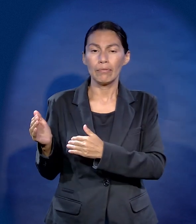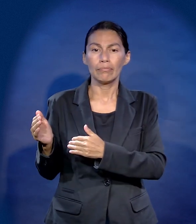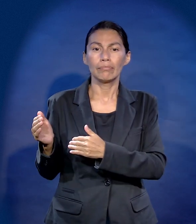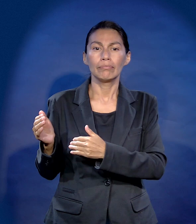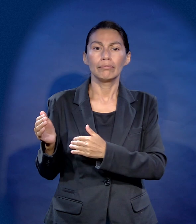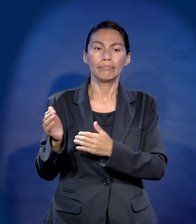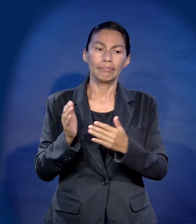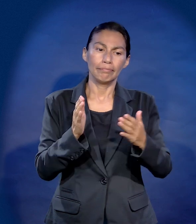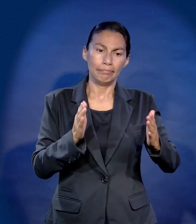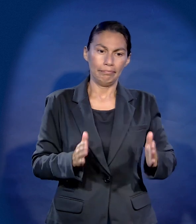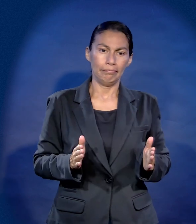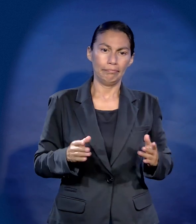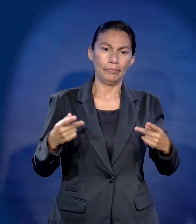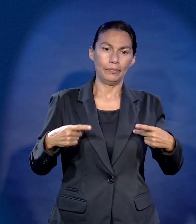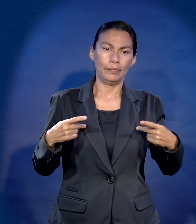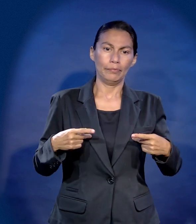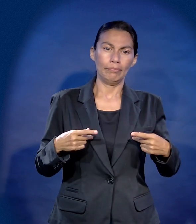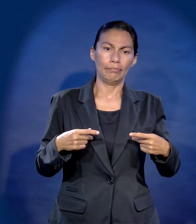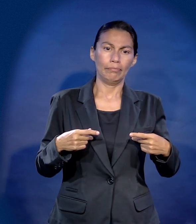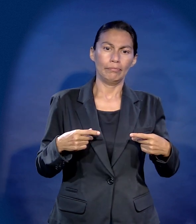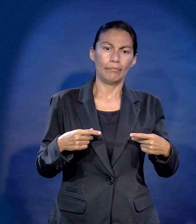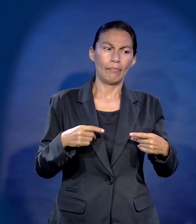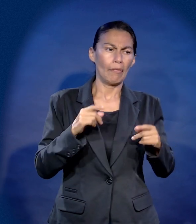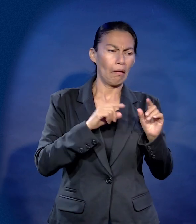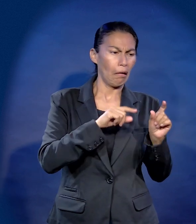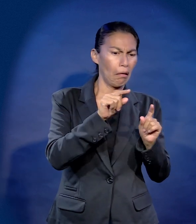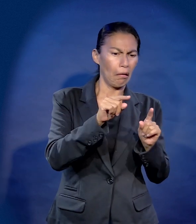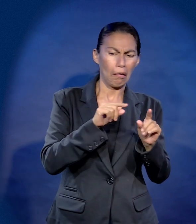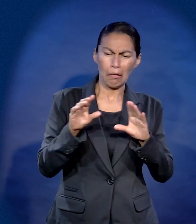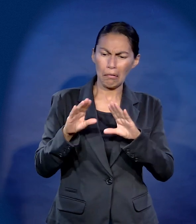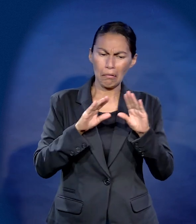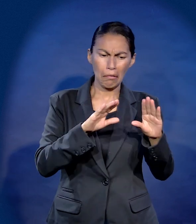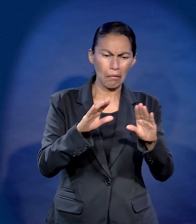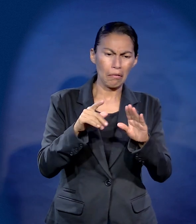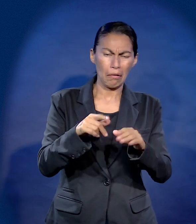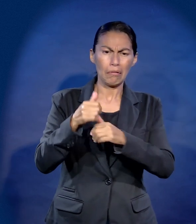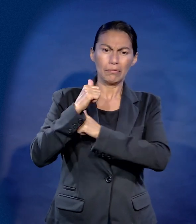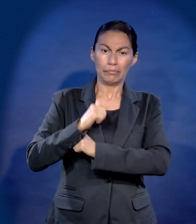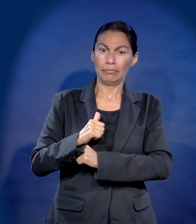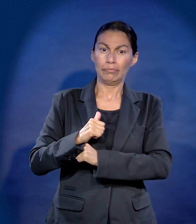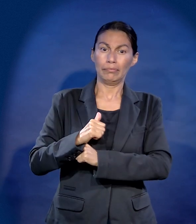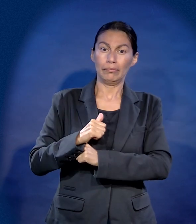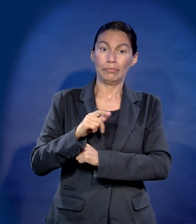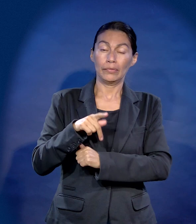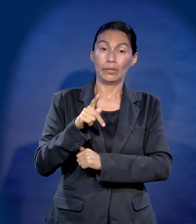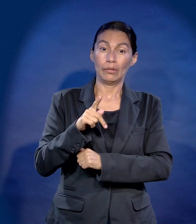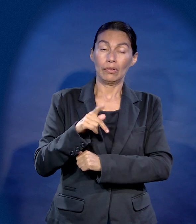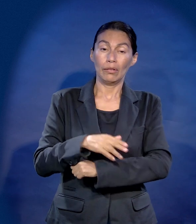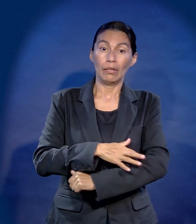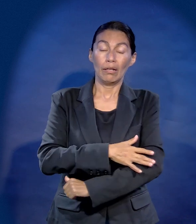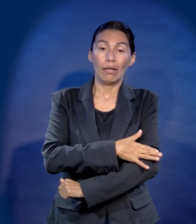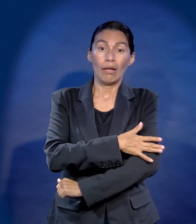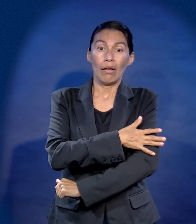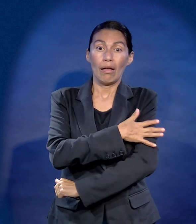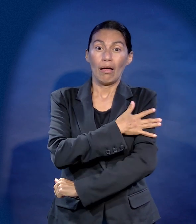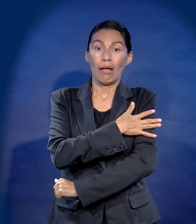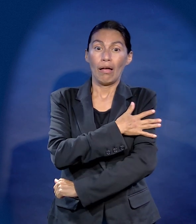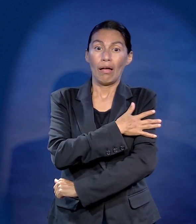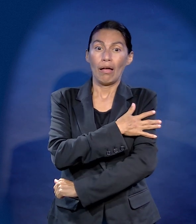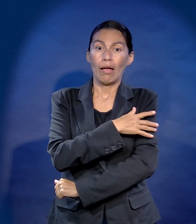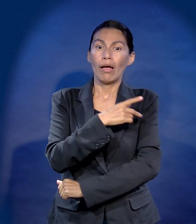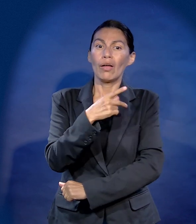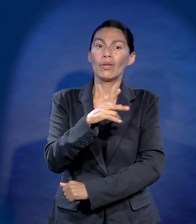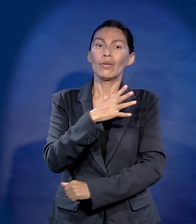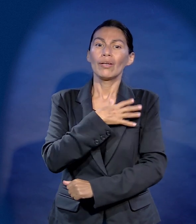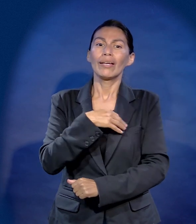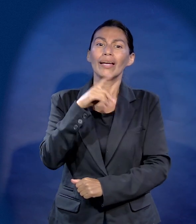pero finalmente el piloto es el que va al mando. El piloto comparte, enseña todos los dispositivos a sus hijos, pero de pronto la